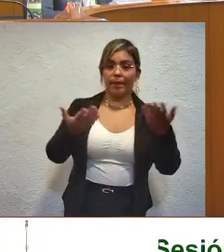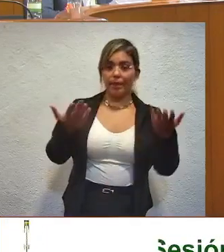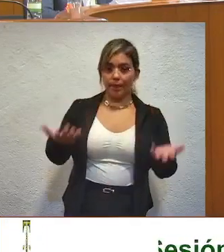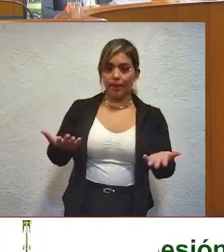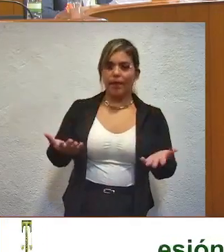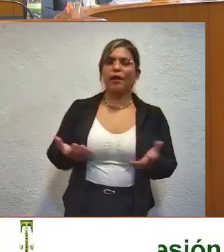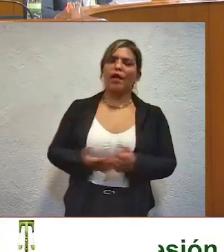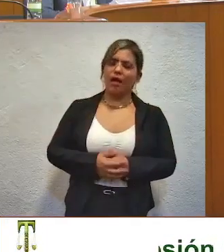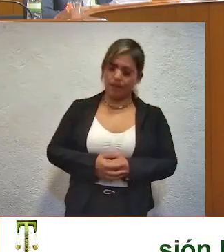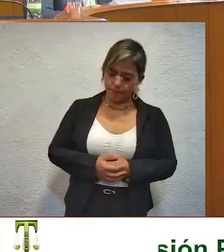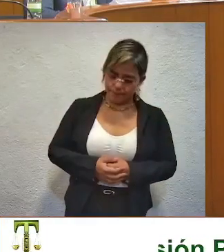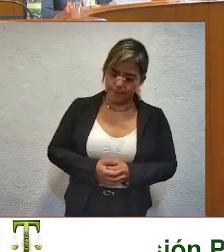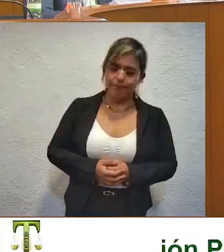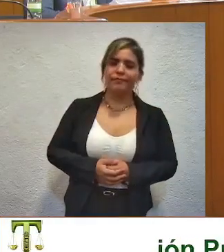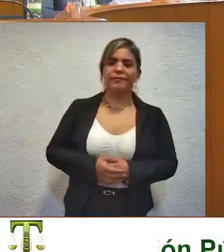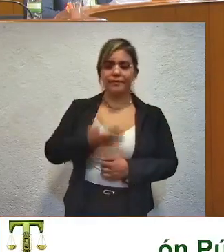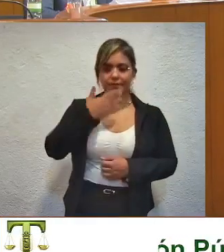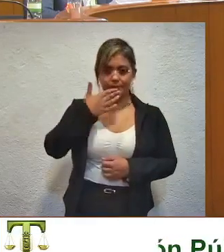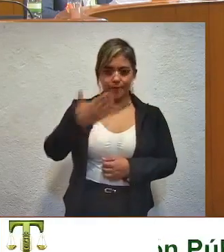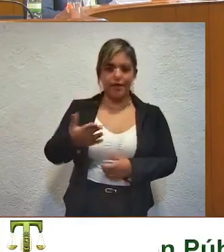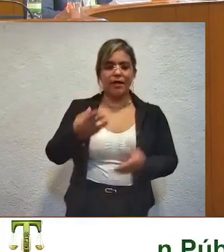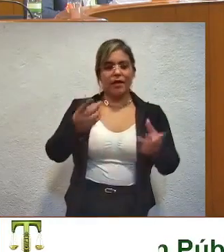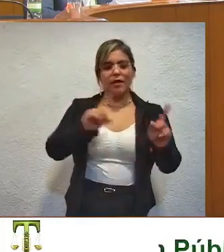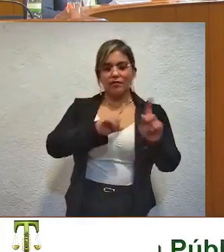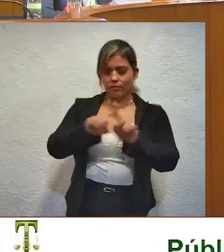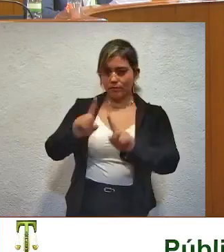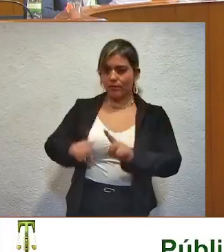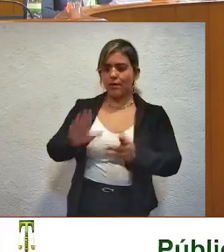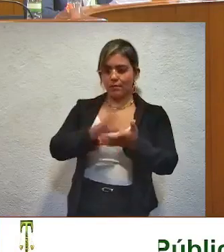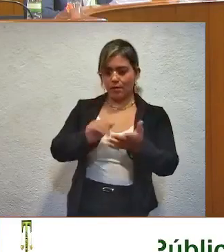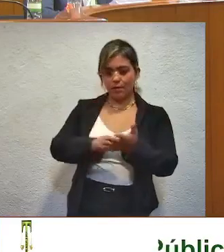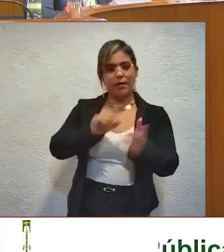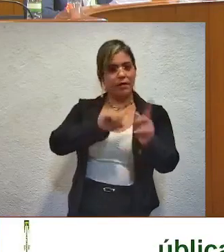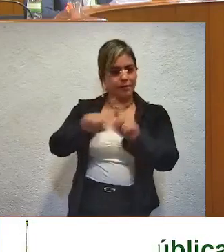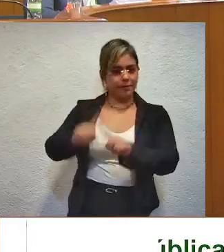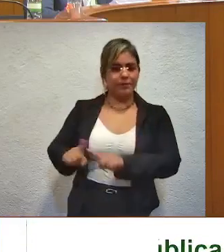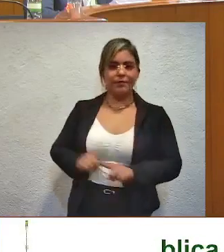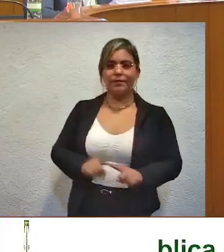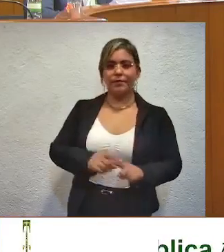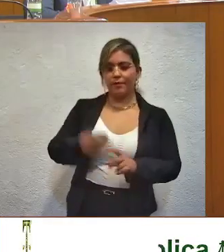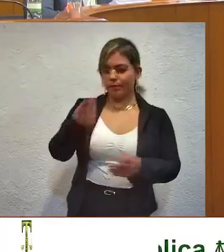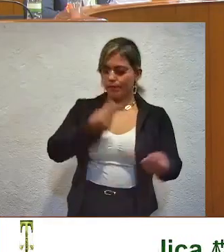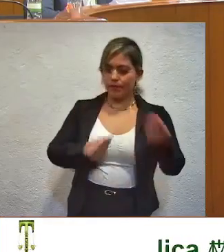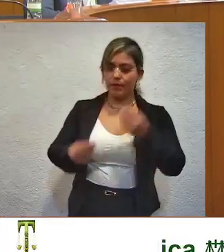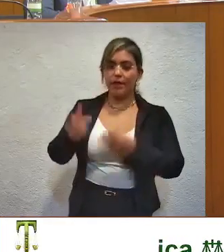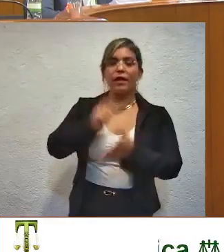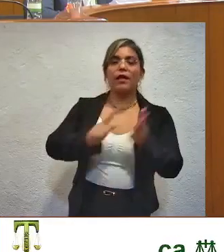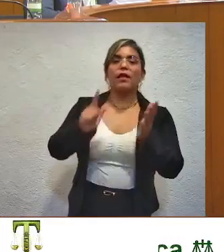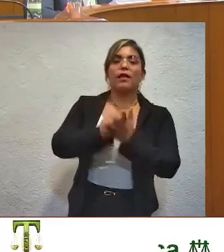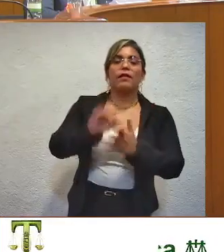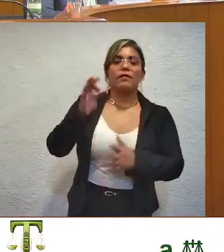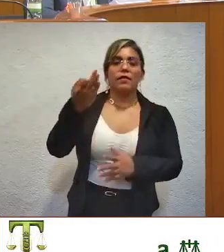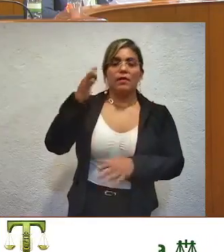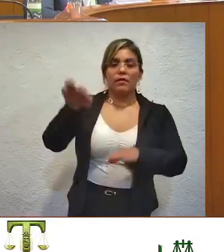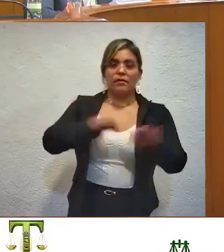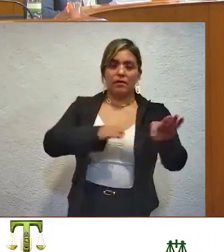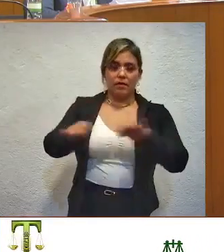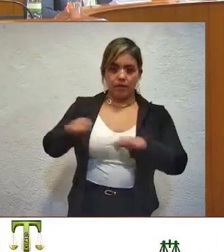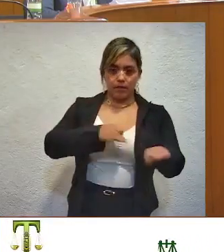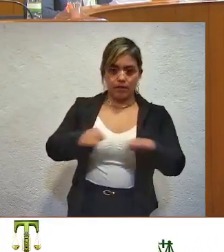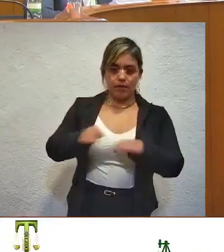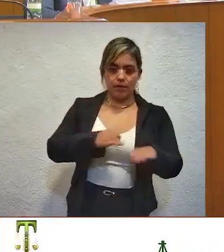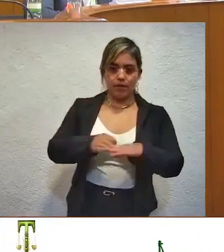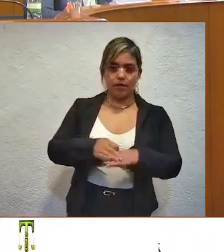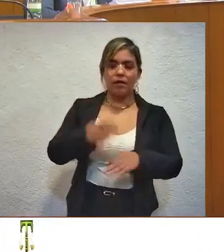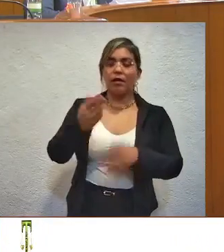legalmente satisfechas las formalidades y exigencias requeridas por la citada Ley Federal del Trabajo. Por lo tanto, en el proyecto de la cuenta